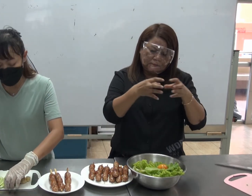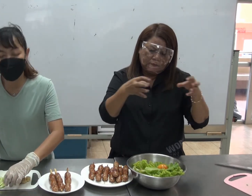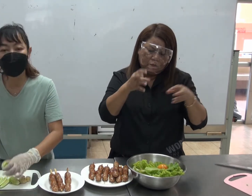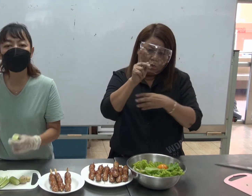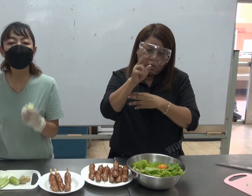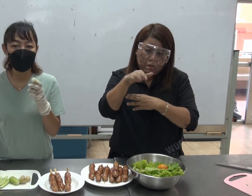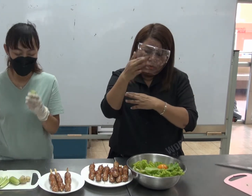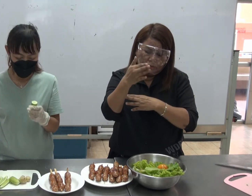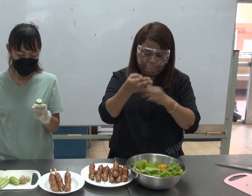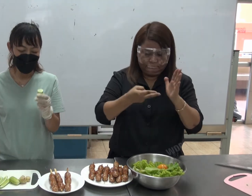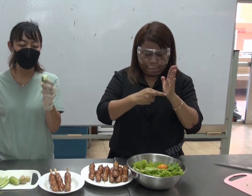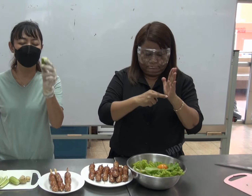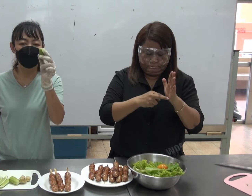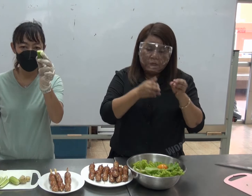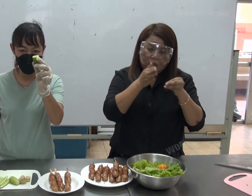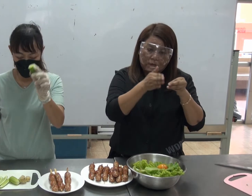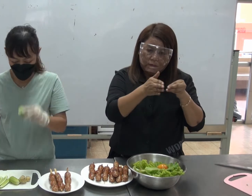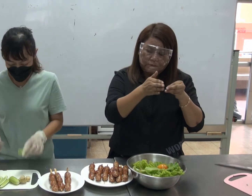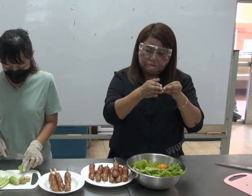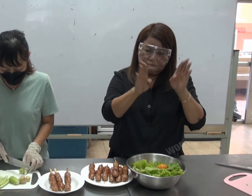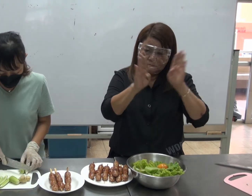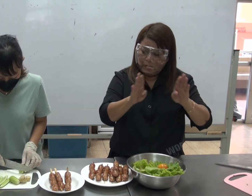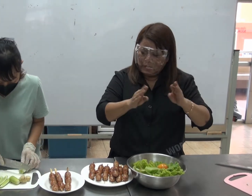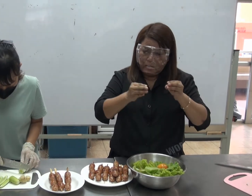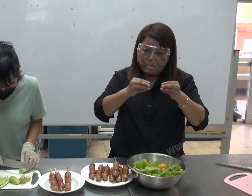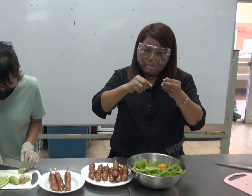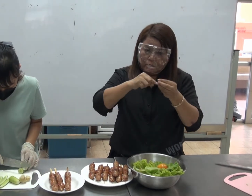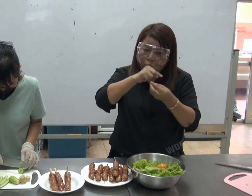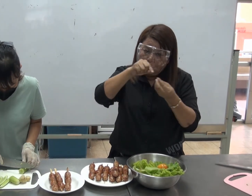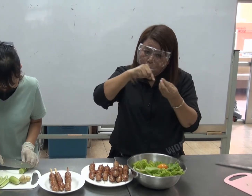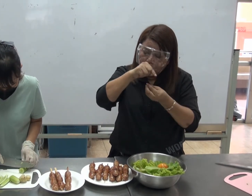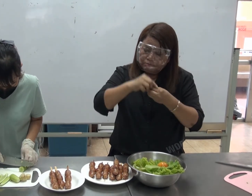หั่นแตงกวาเนี่ยมีหลายวิธีนะคะหั่นนี้หั่นให้